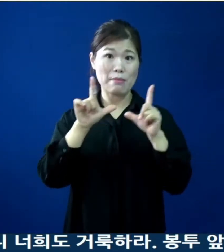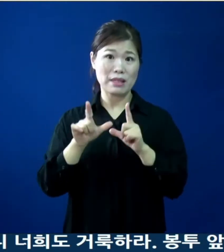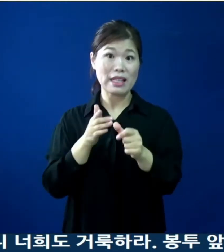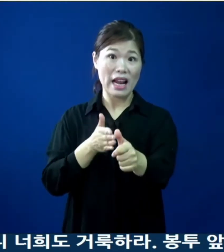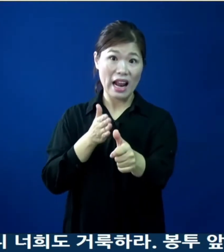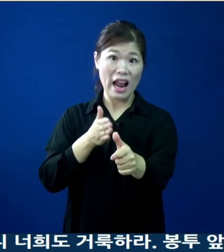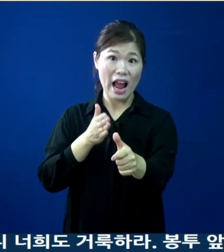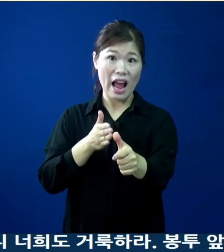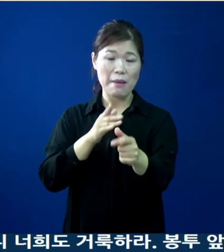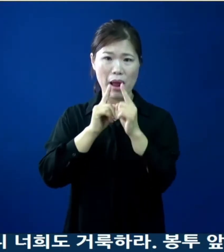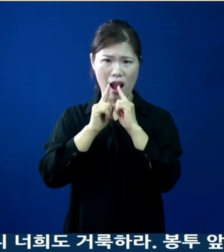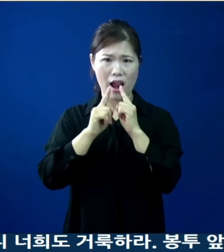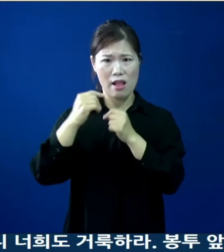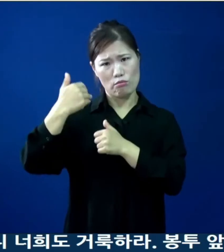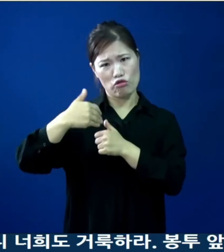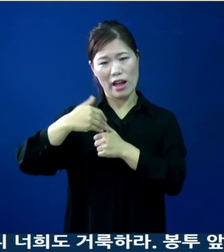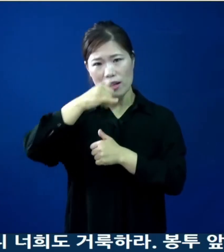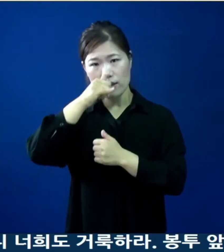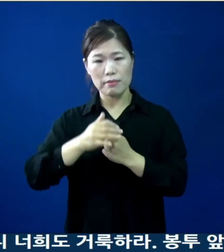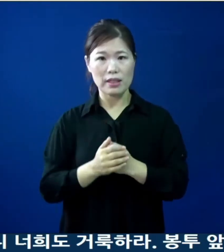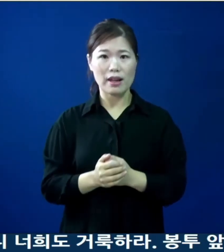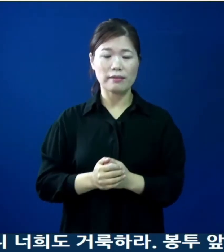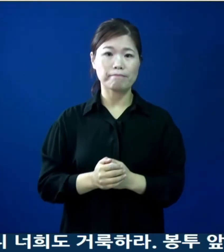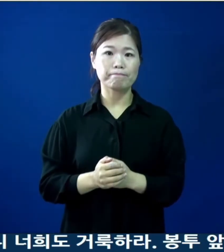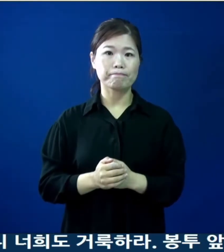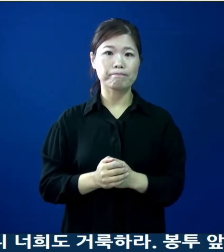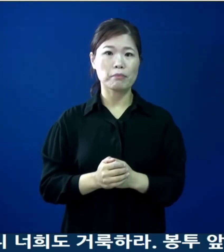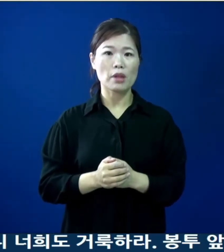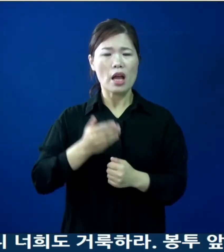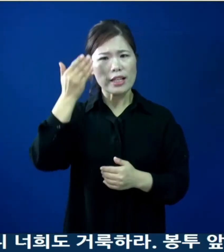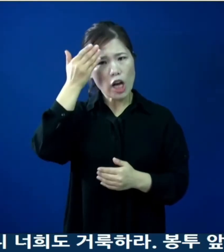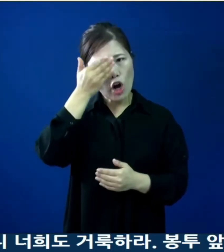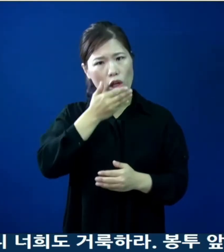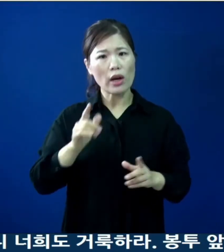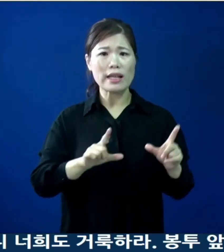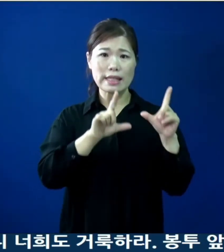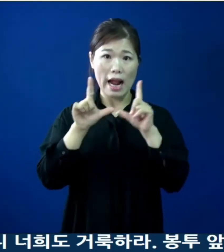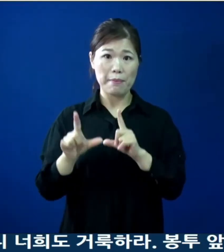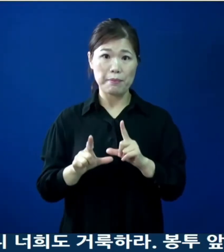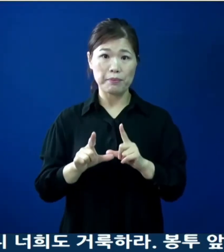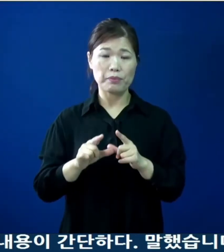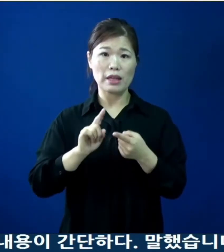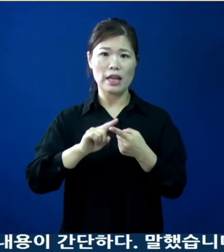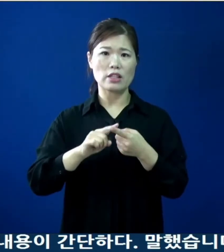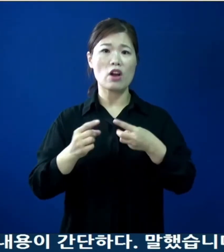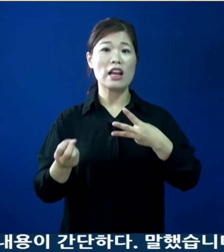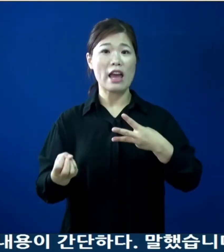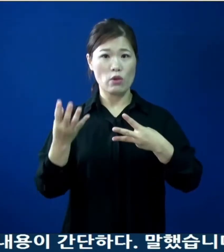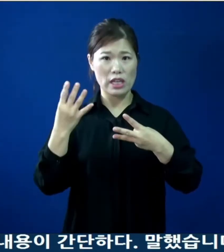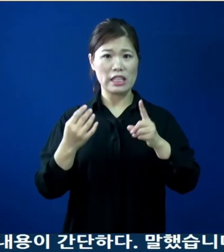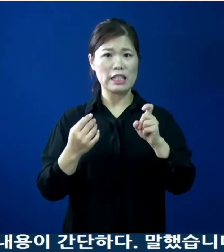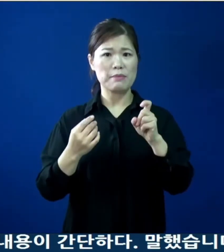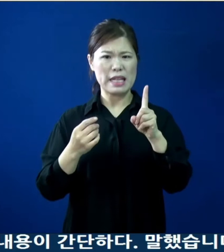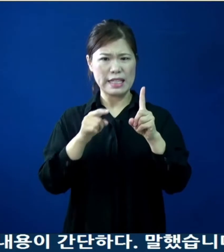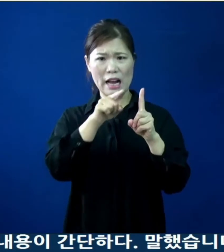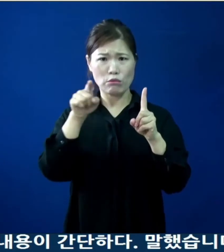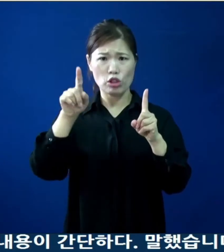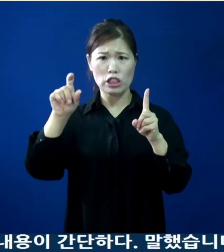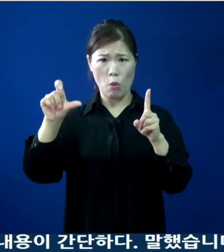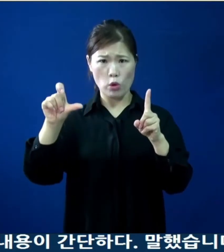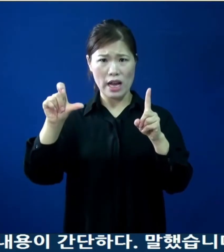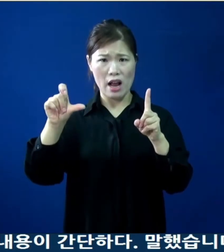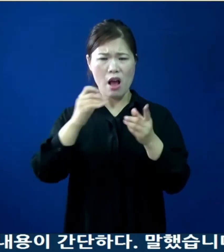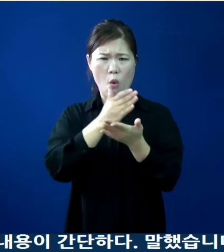그렇게 부탁을 하신 것이죠. 정결한 삶을 어떻게 살 건가? 레위기 11장에서 15장까지 여러 가지